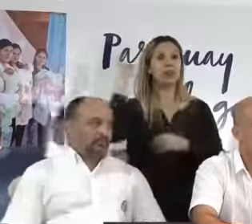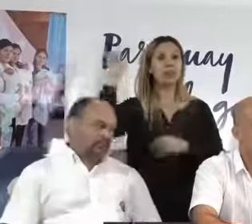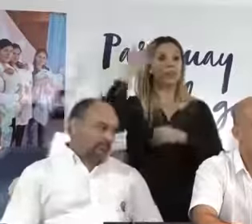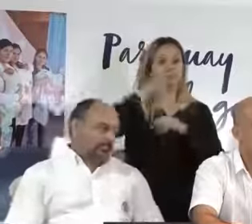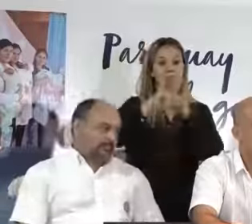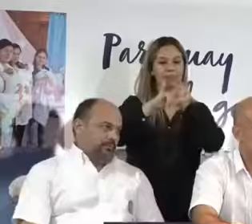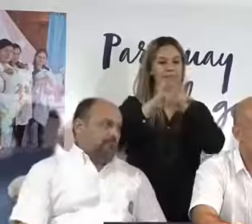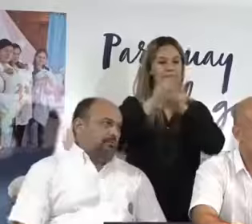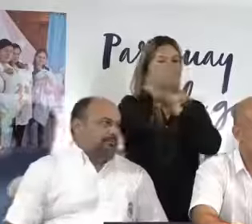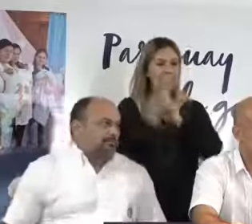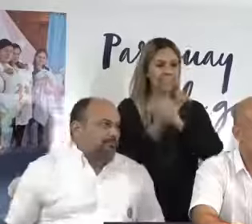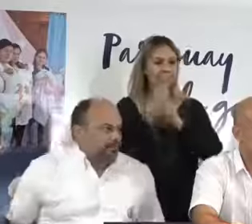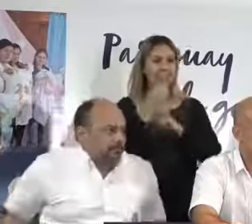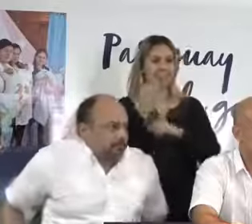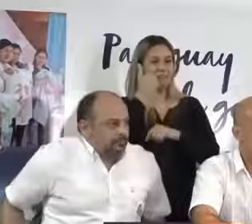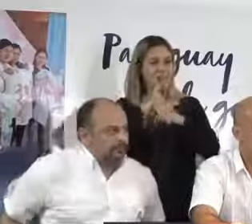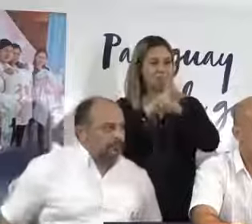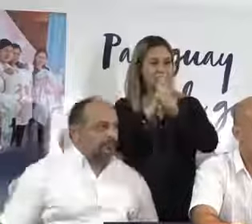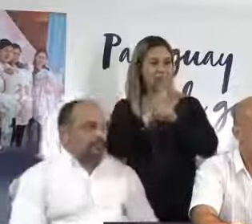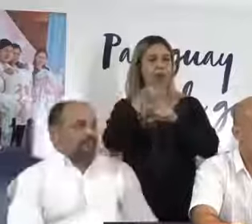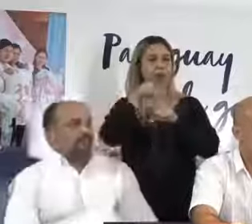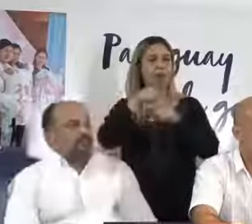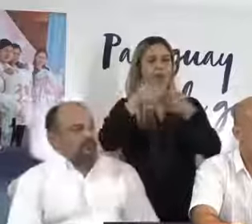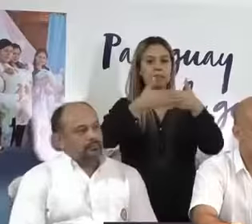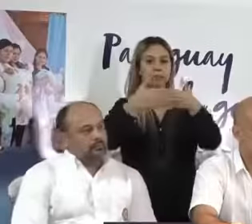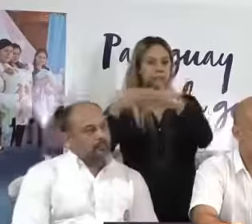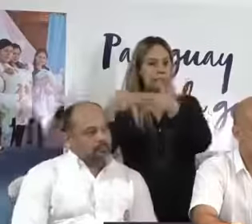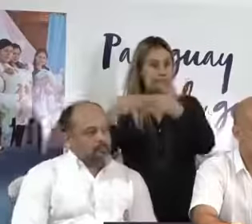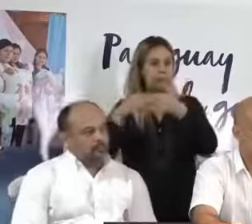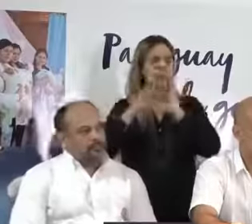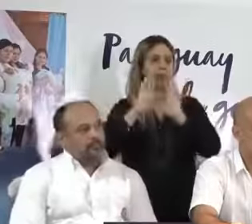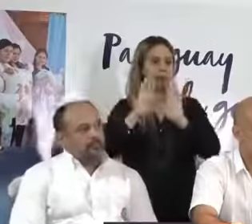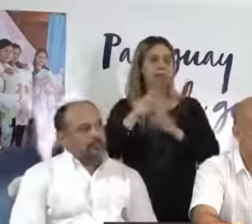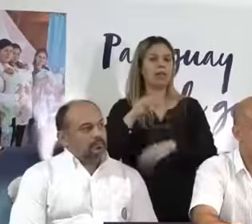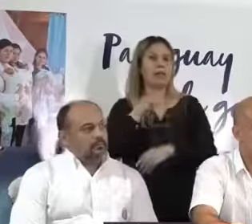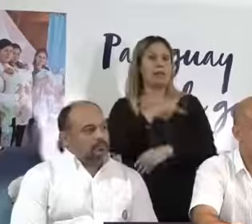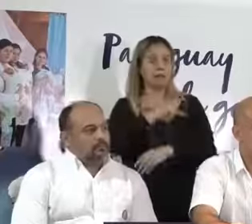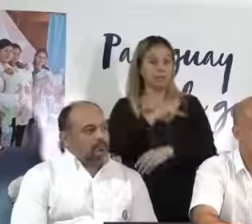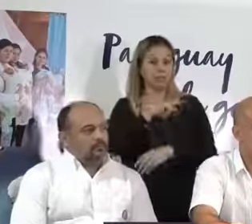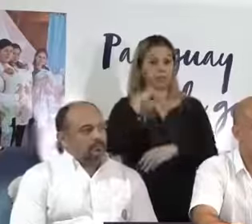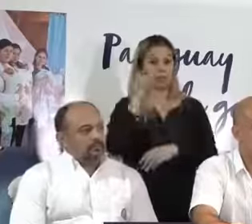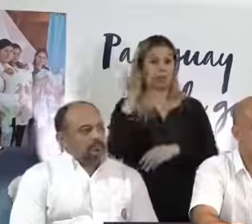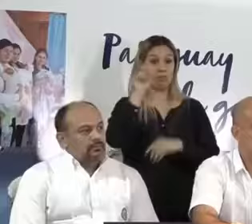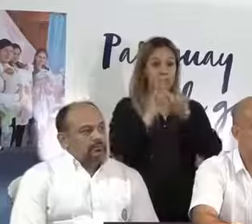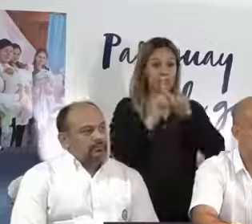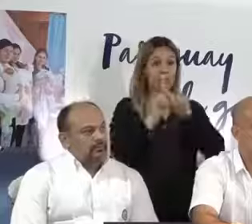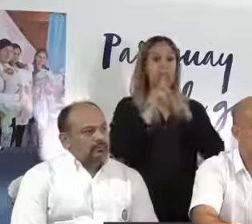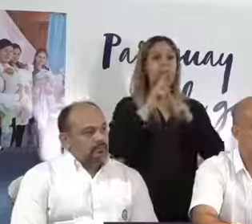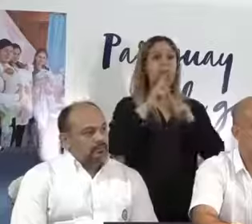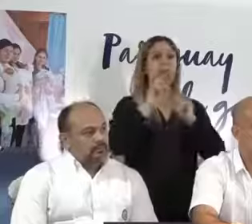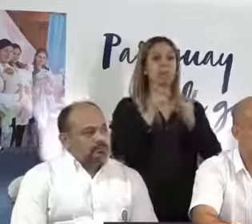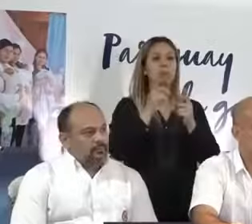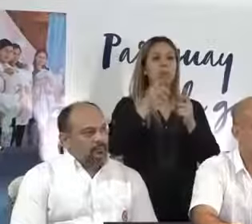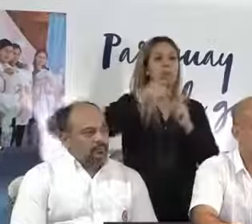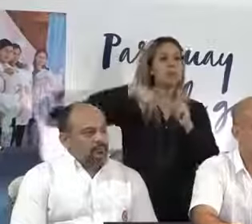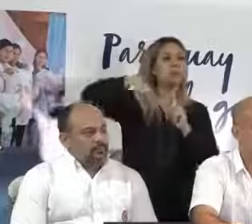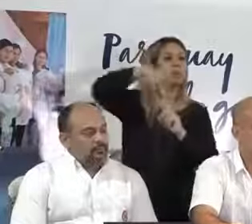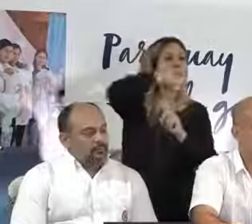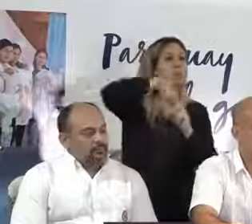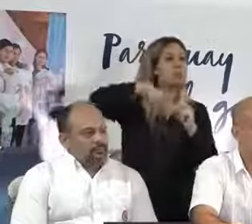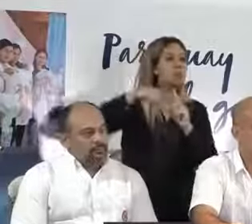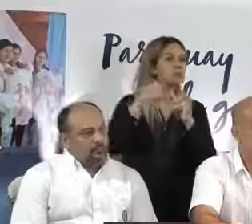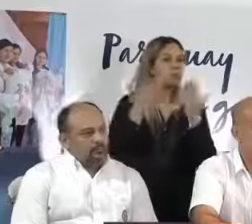y también las personas del entorno del que cuenta con esta enfermedad, ¿cómo continuará esto y a